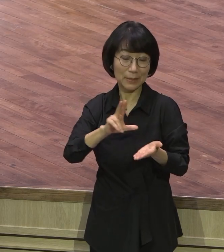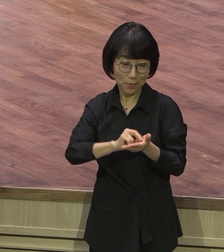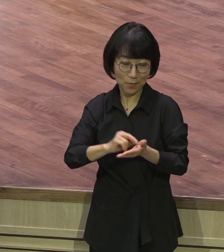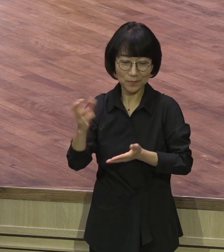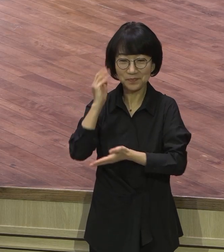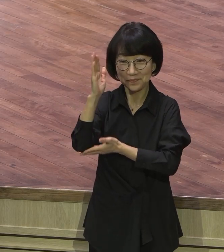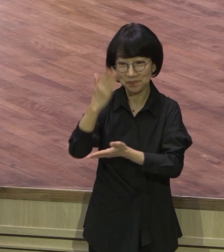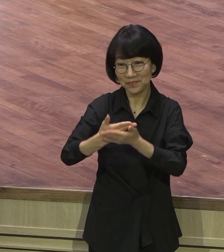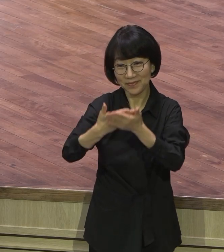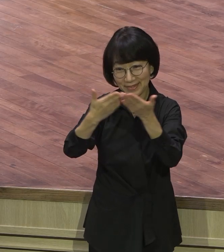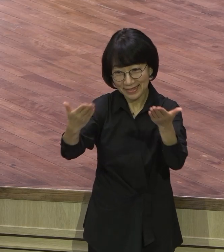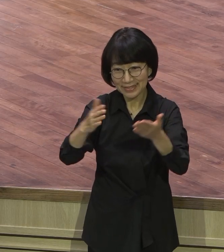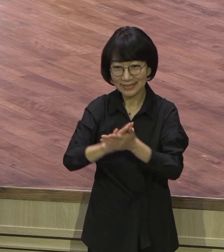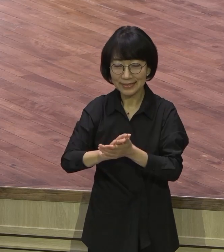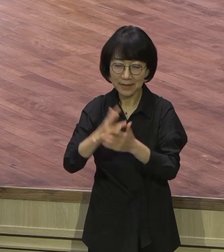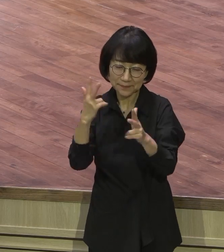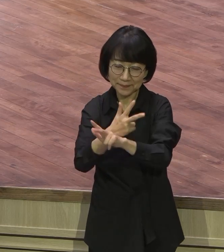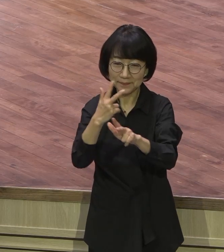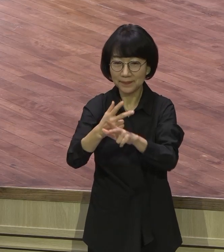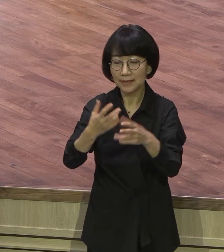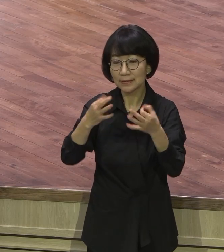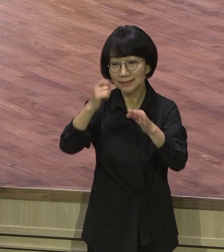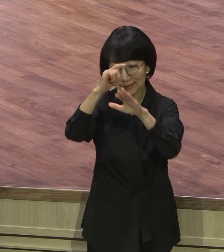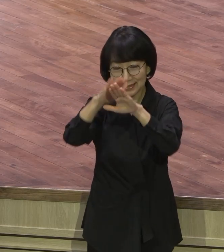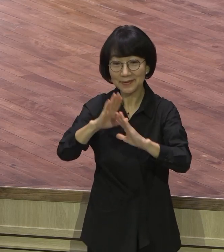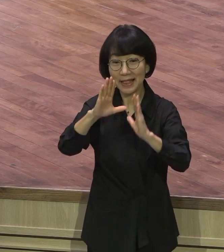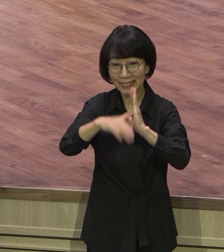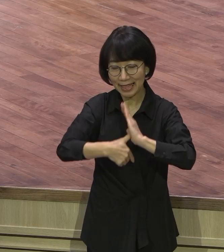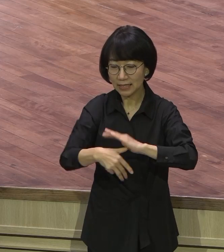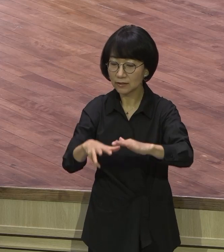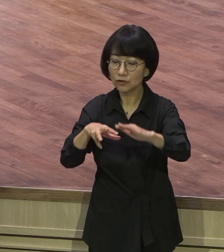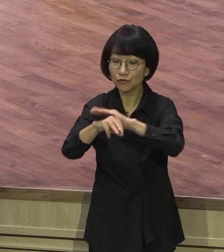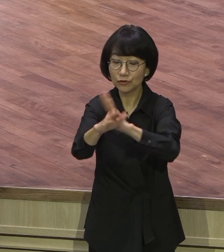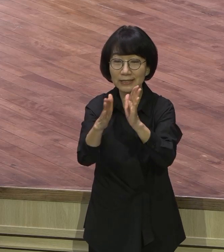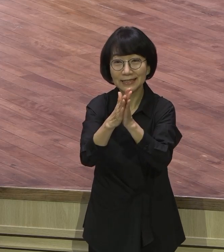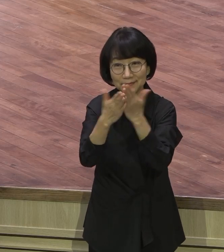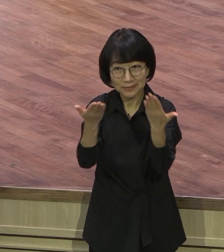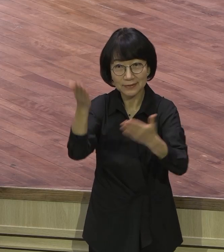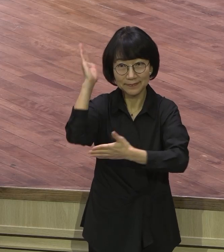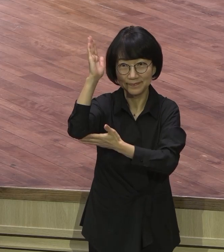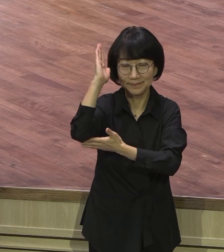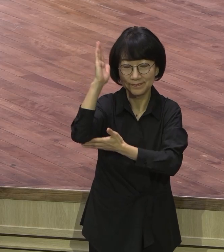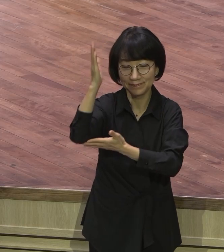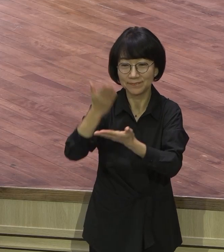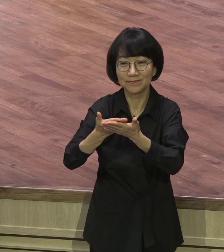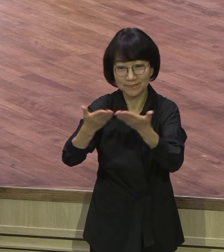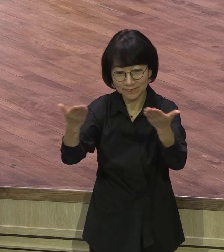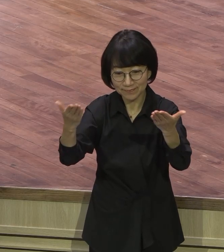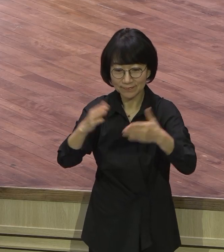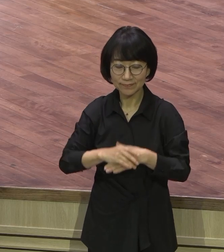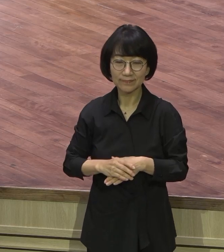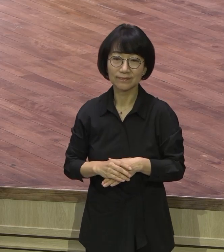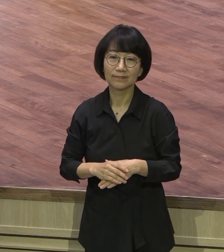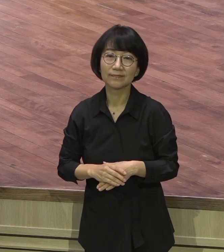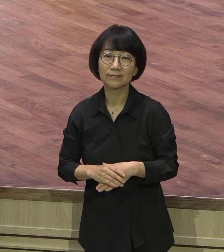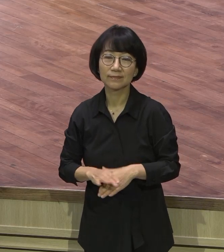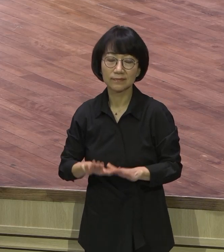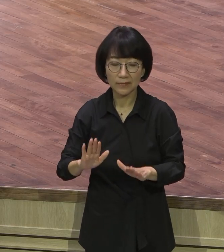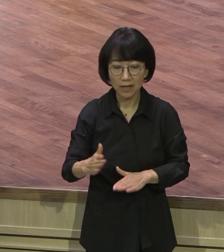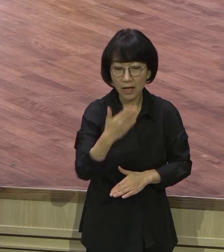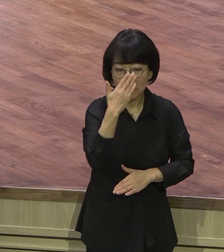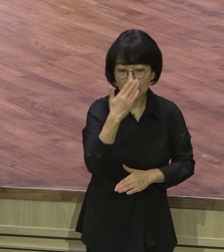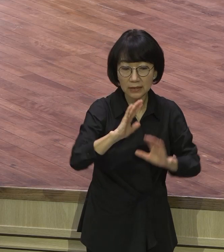매주 금요일 기도 시간에 우리가 저렇게 말씀을 살펴보고 있는데 이스라엘 백성의